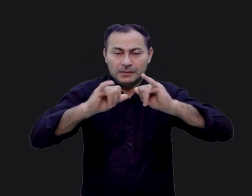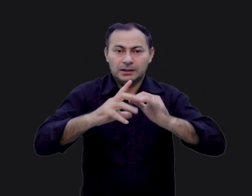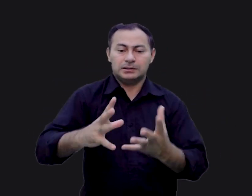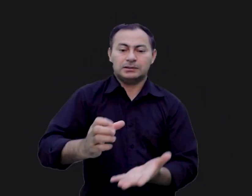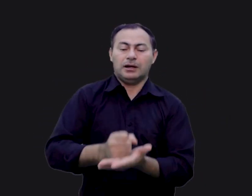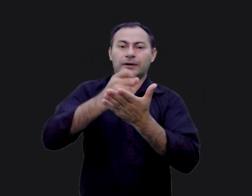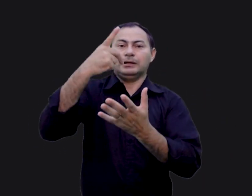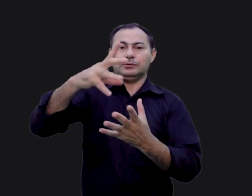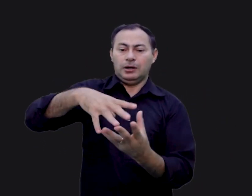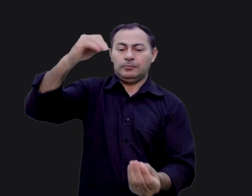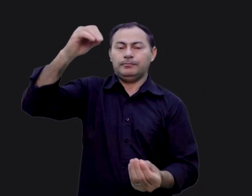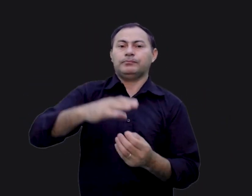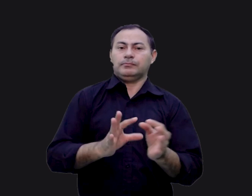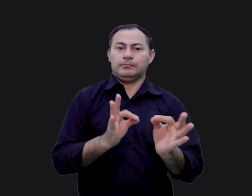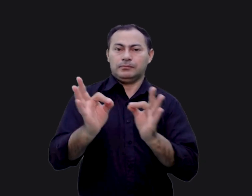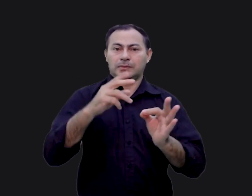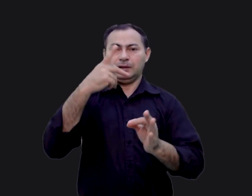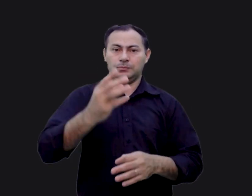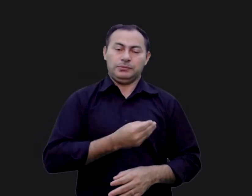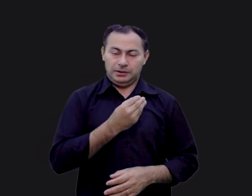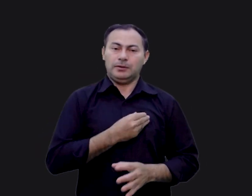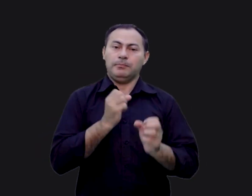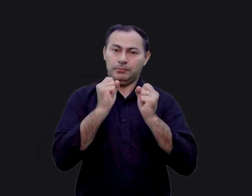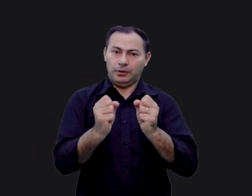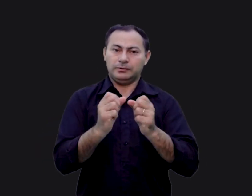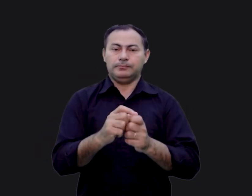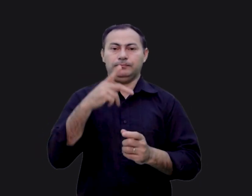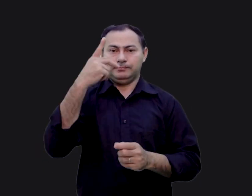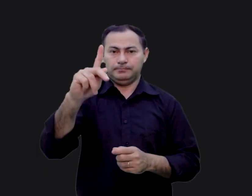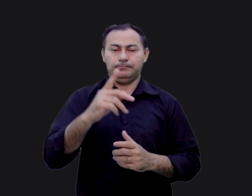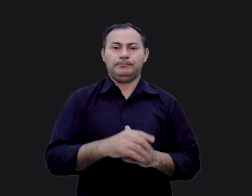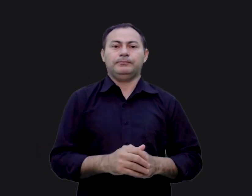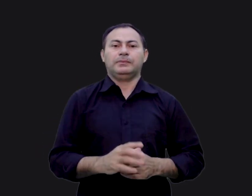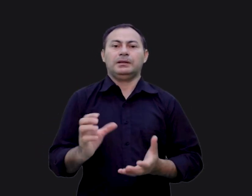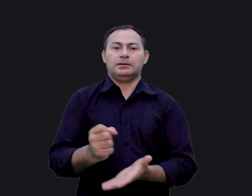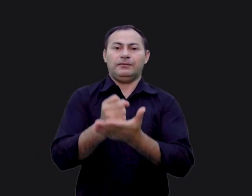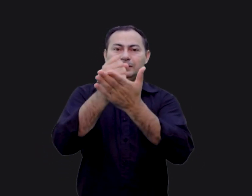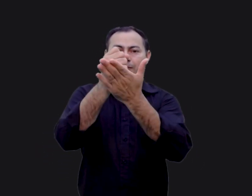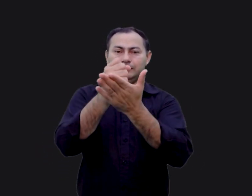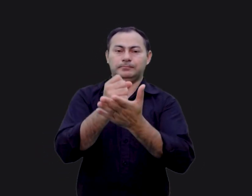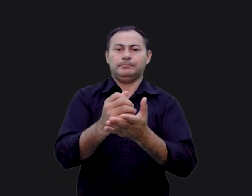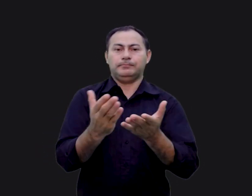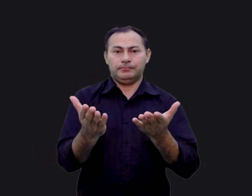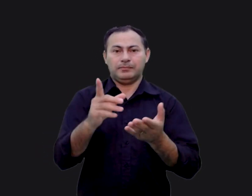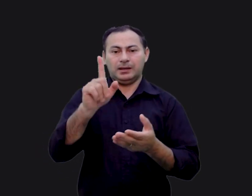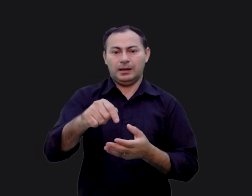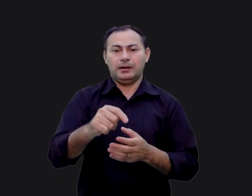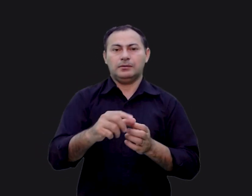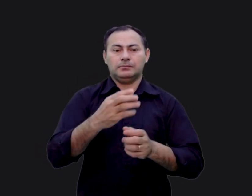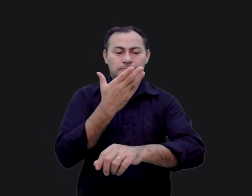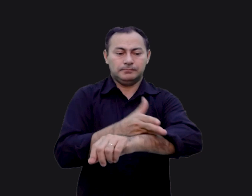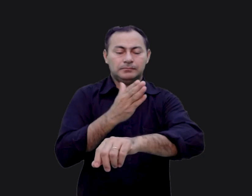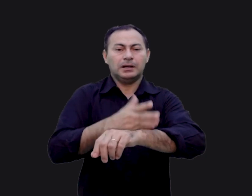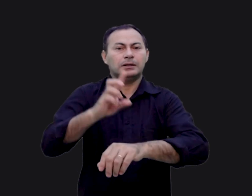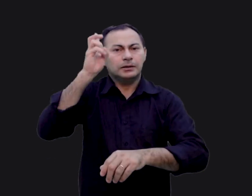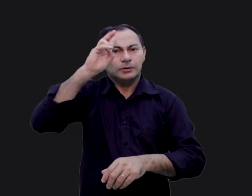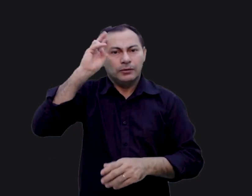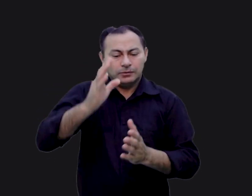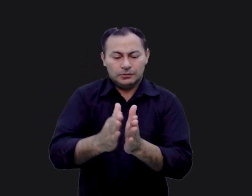sua alma, pode se tornar a solução para a sua vida e a sua salvação. É essa a aplicação dessa história